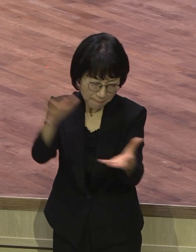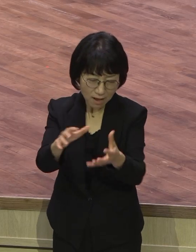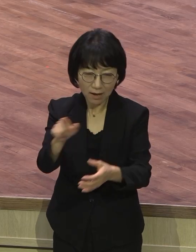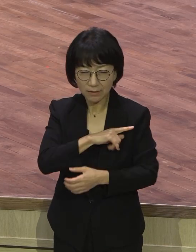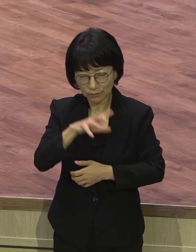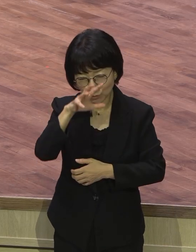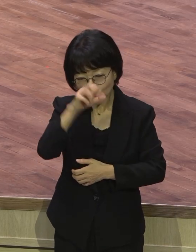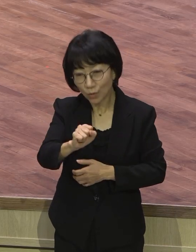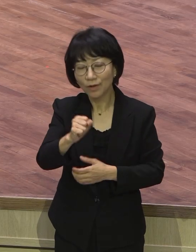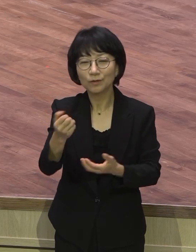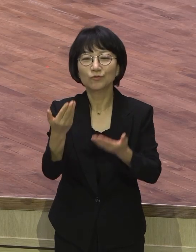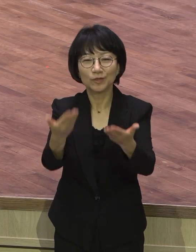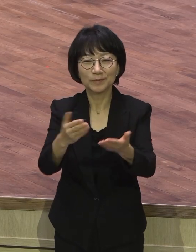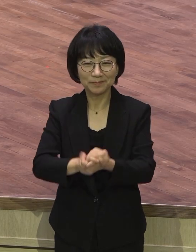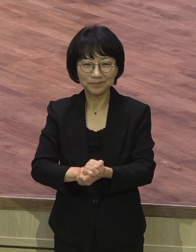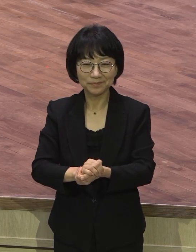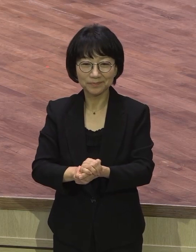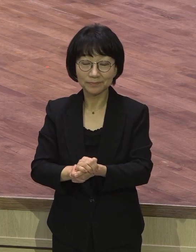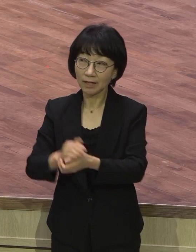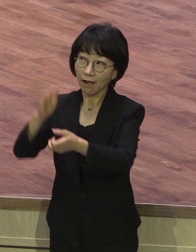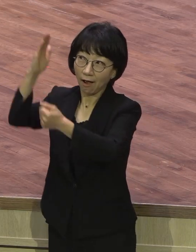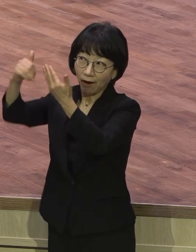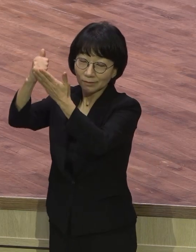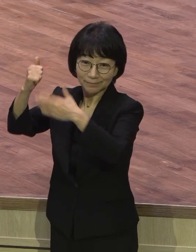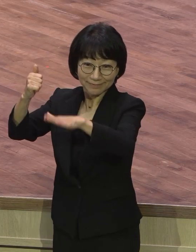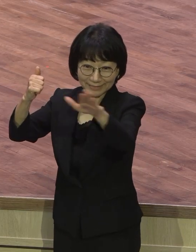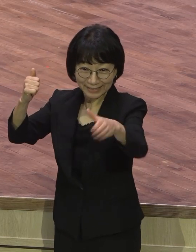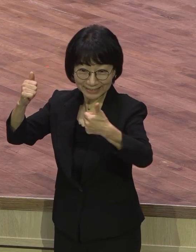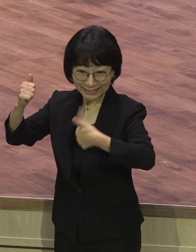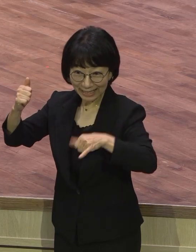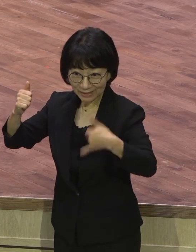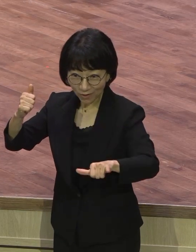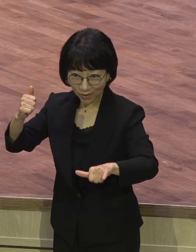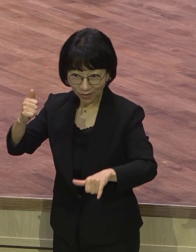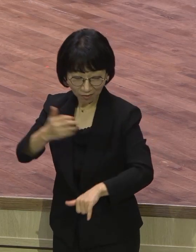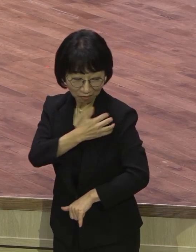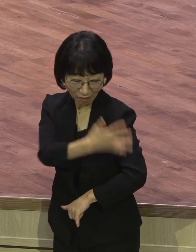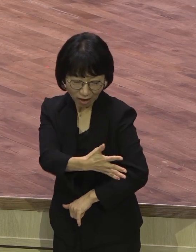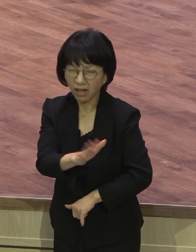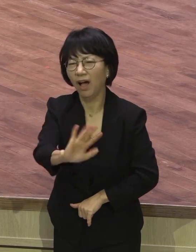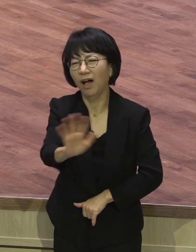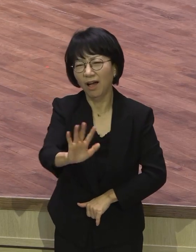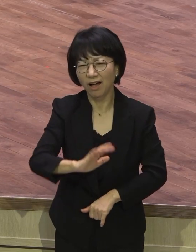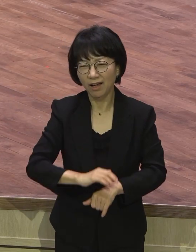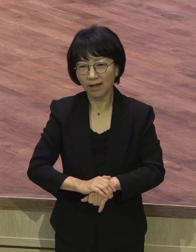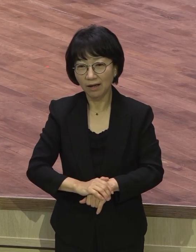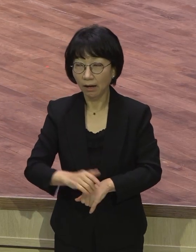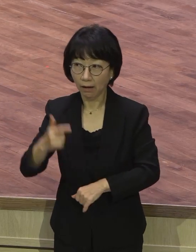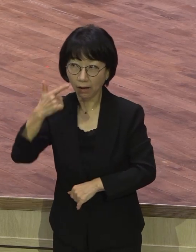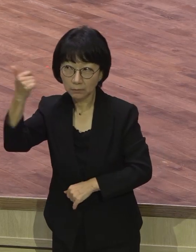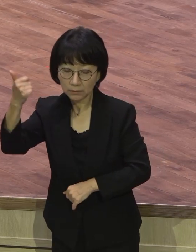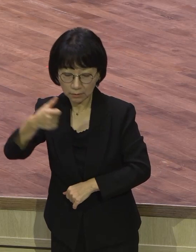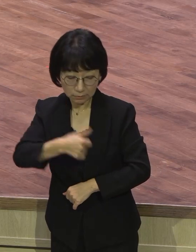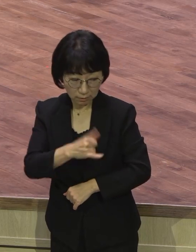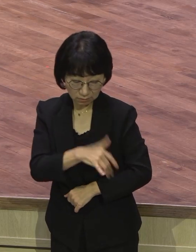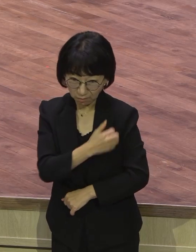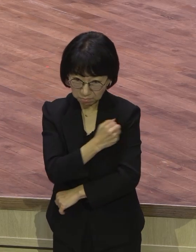하나님은 방치해 놓지 않습니다. 버리지 않습니다. 어떻게 여러분 자녀가 자녀를 버리세요?